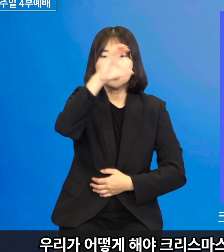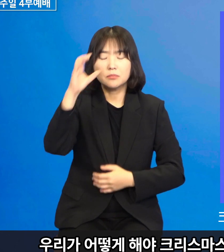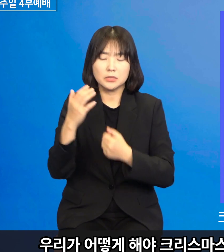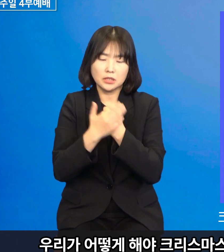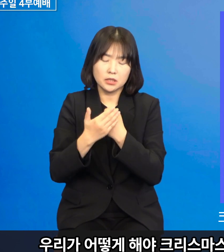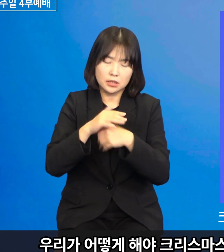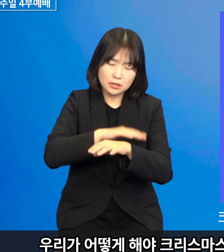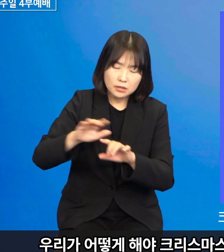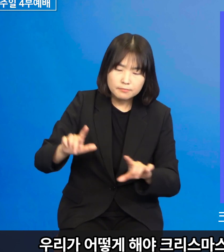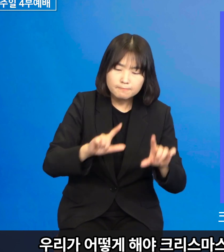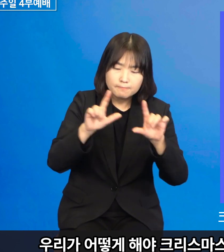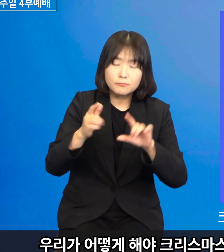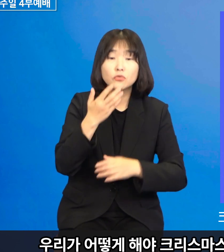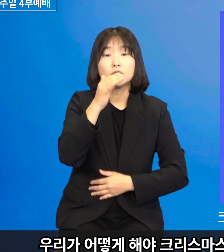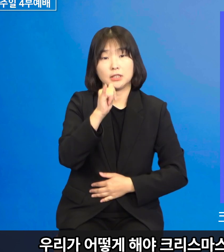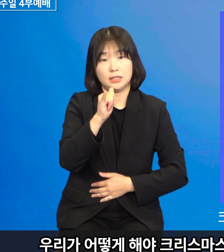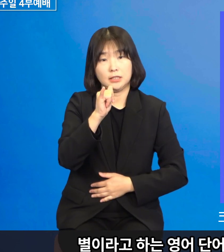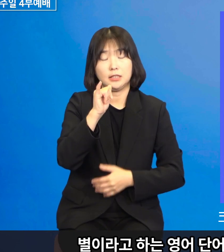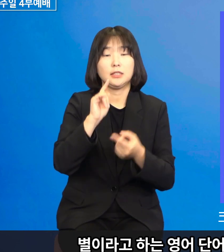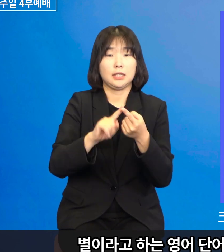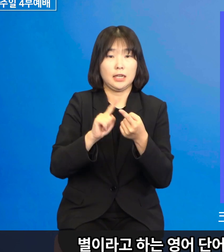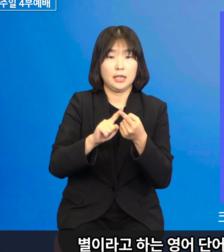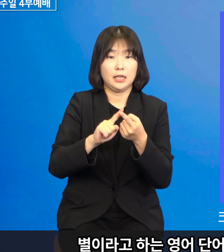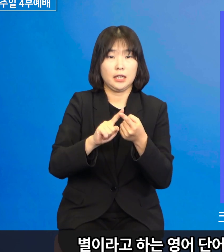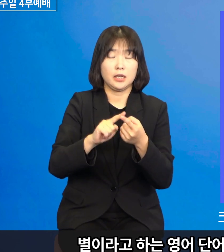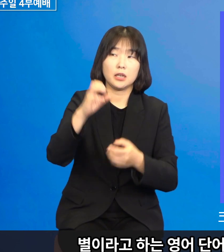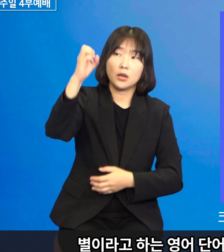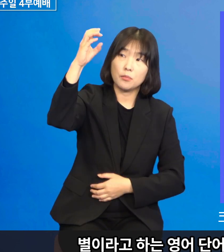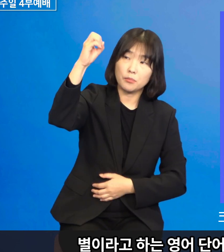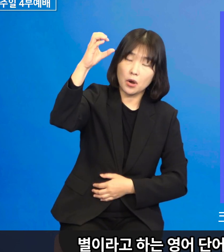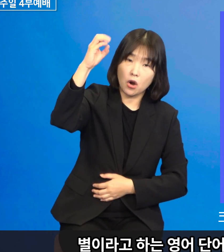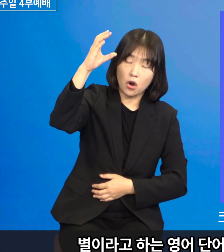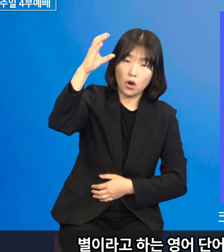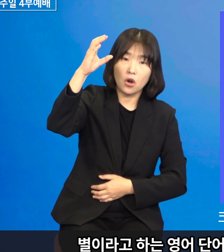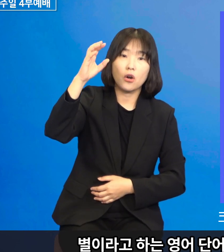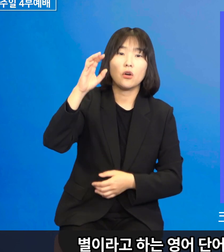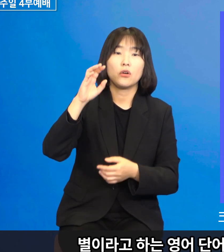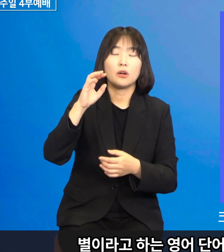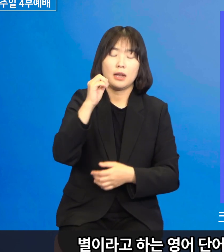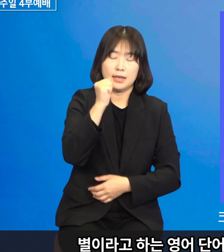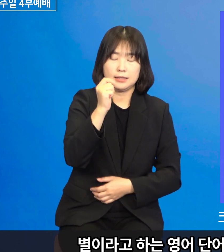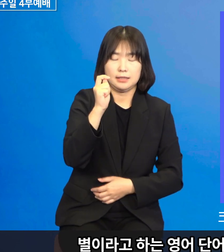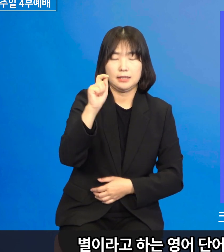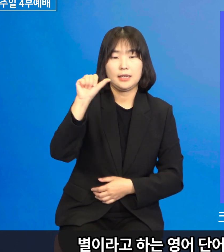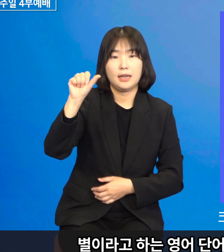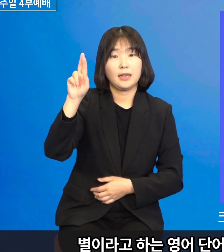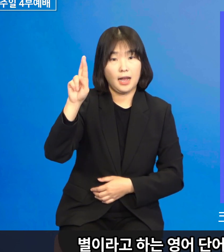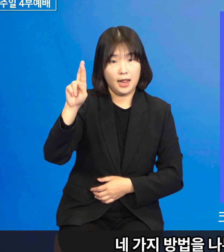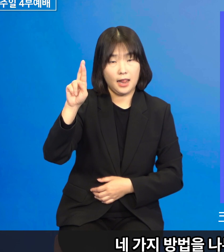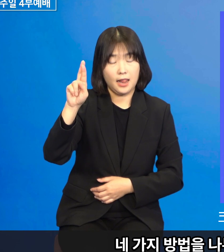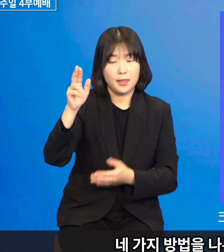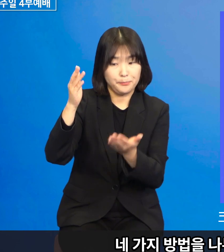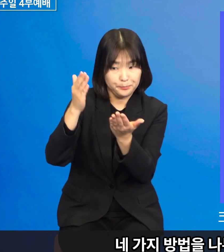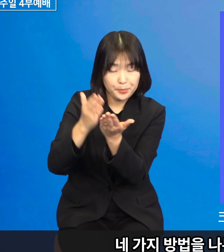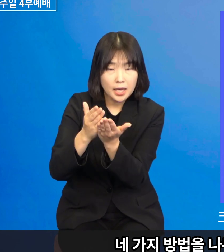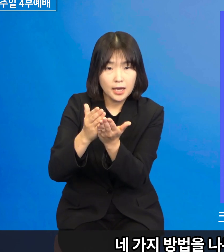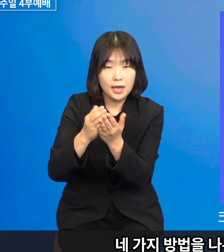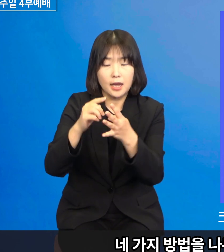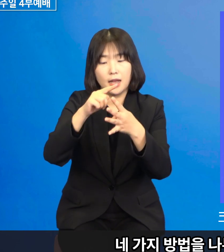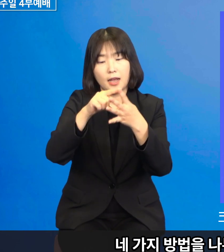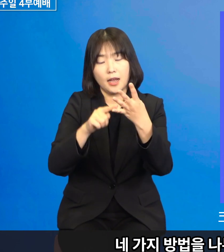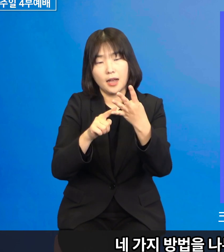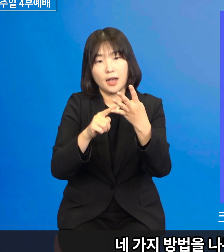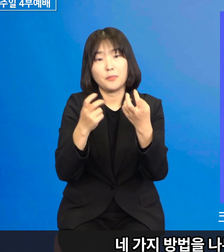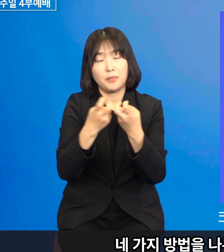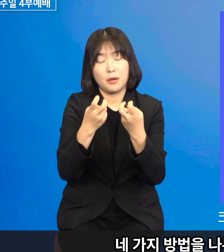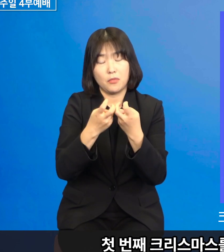잘 보낼 수 있는지를 이 별이라고 하는 영어 단어 star에 STAR을 맞추어서 4가지 방법을